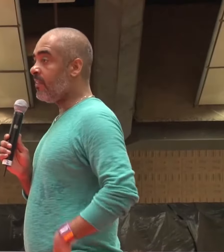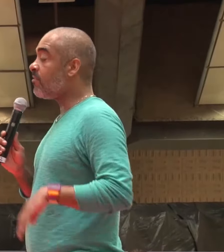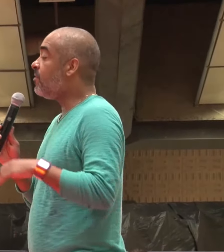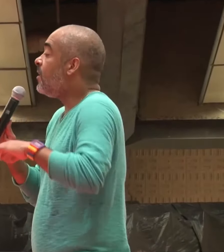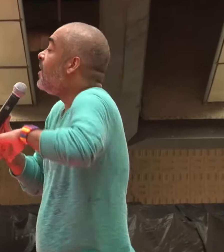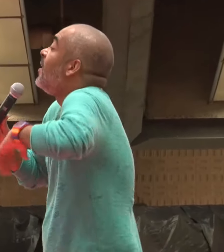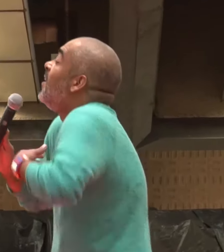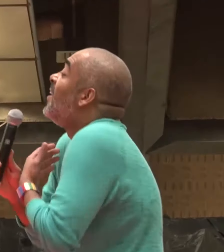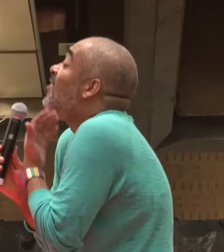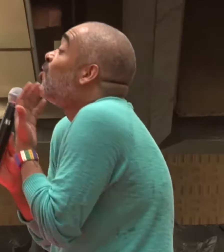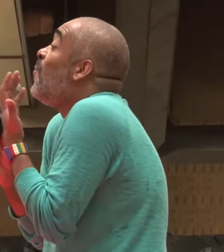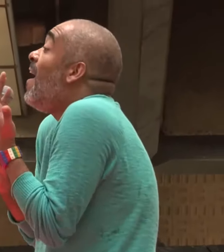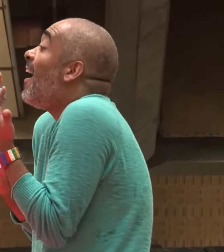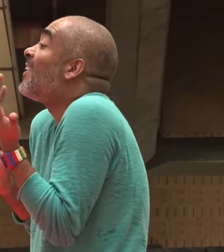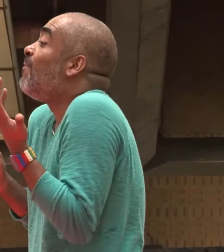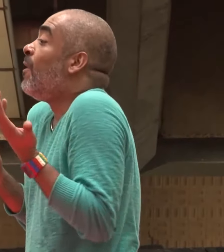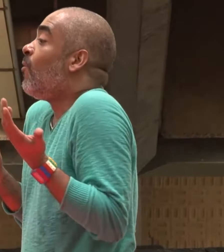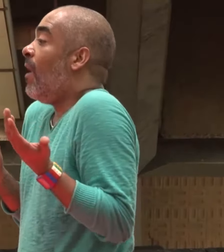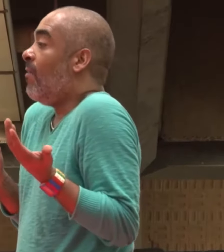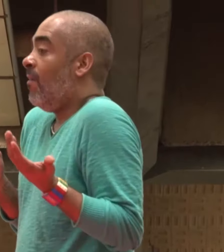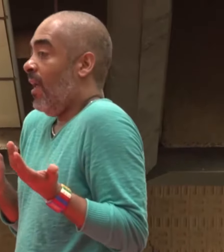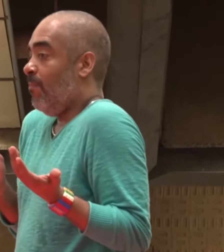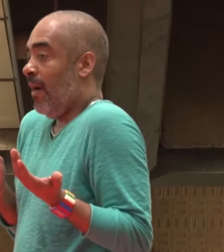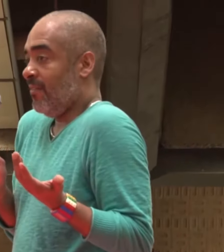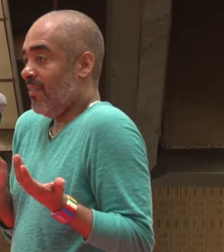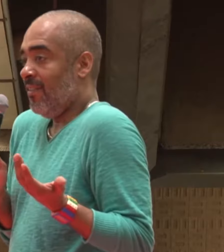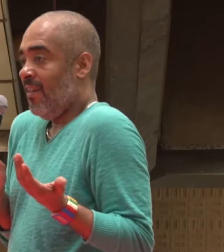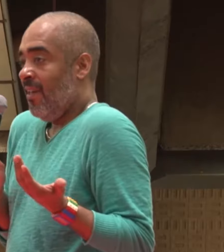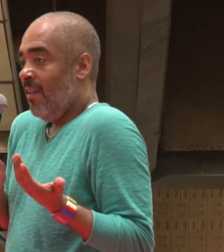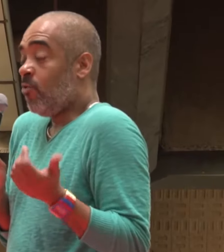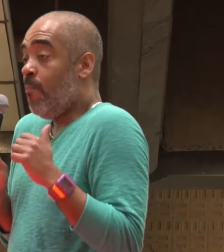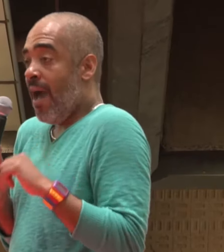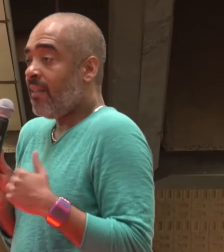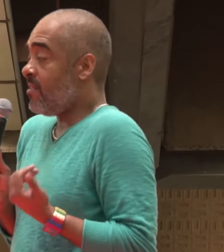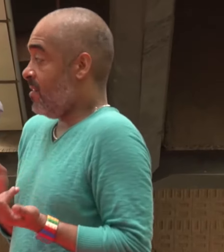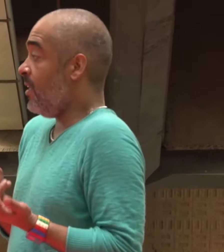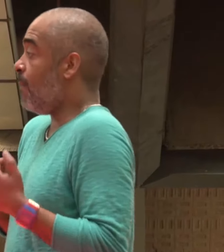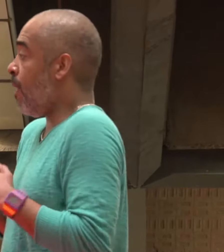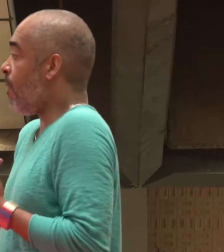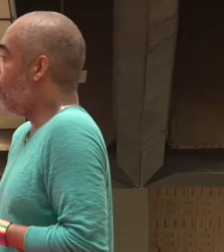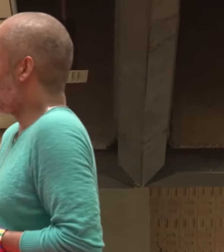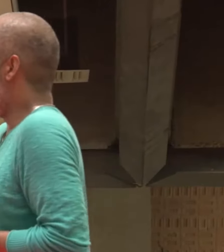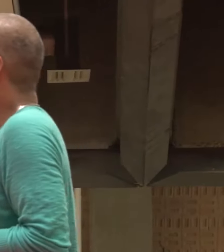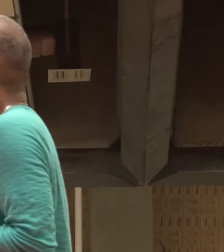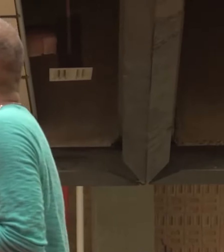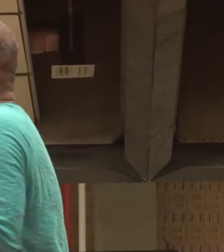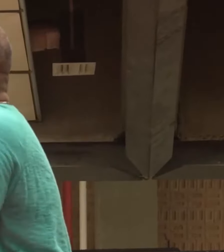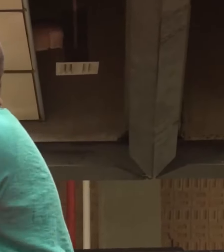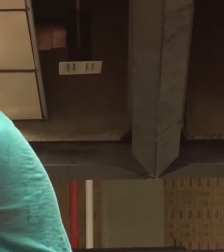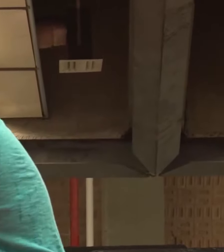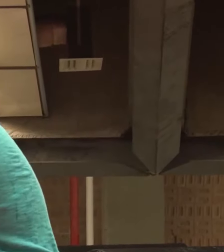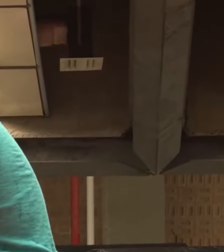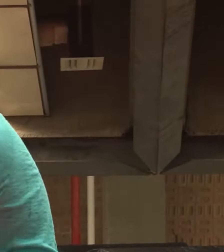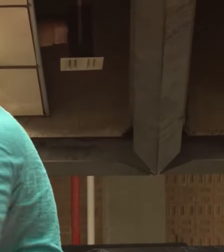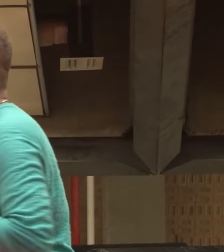Esse processo de descoberta pelo qual ela passa. Descoberta de si e da própria condição. O que é